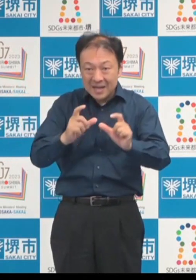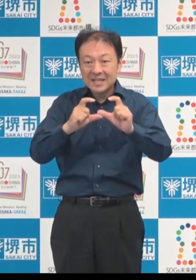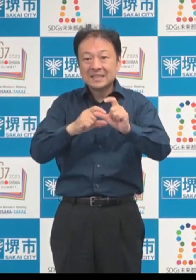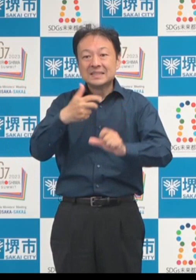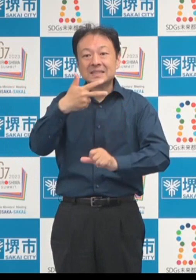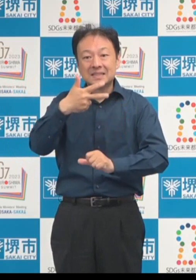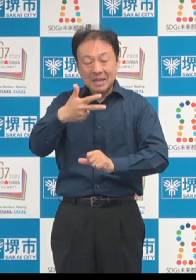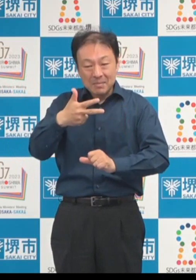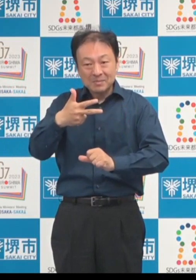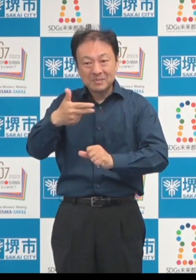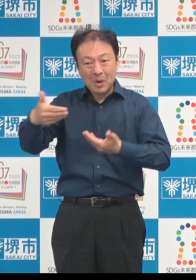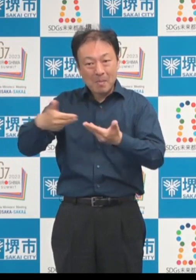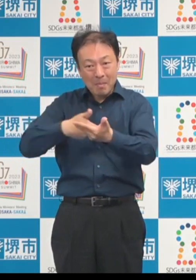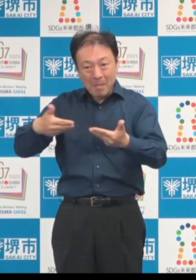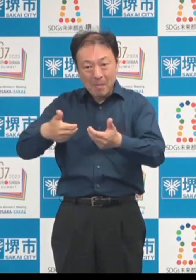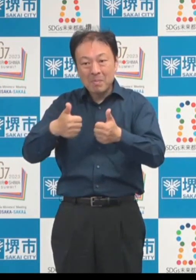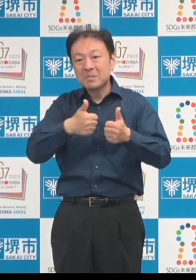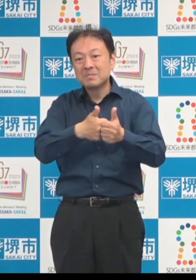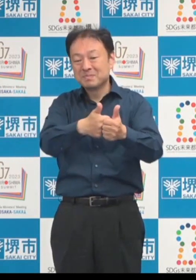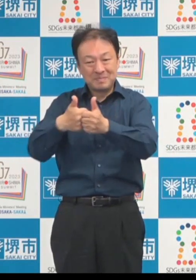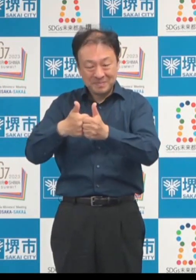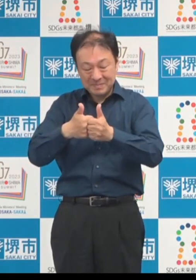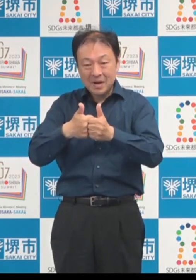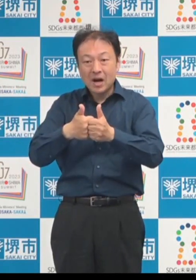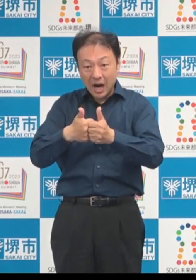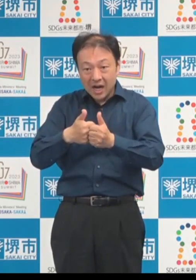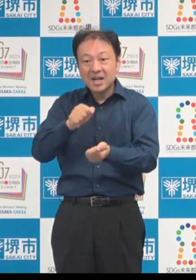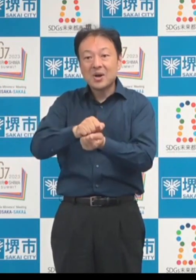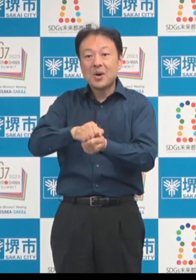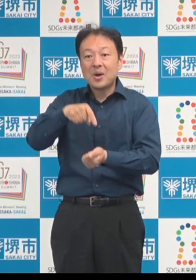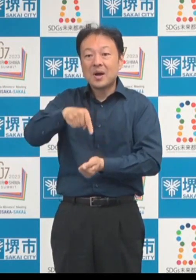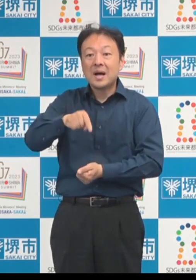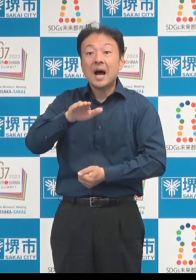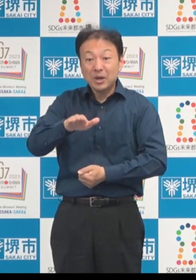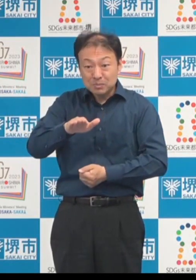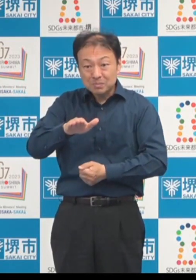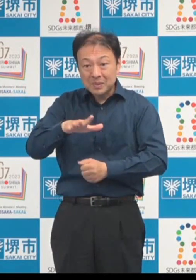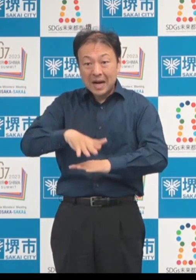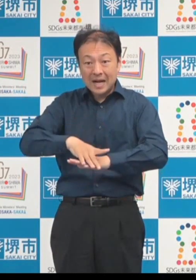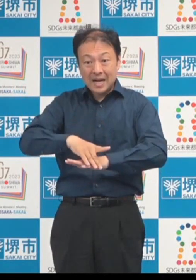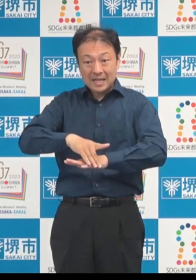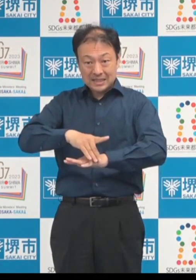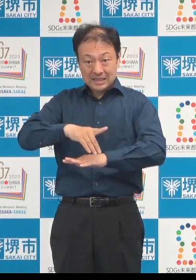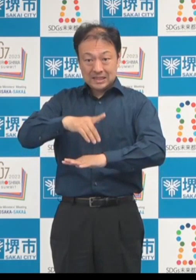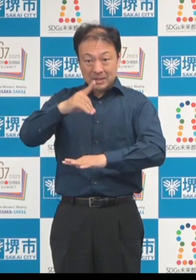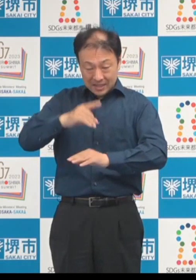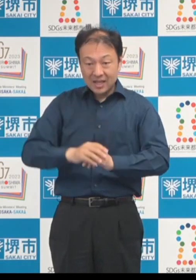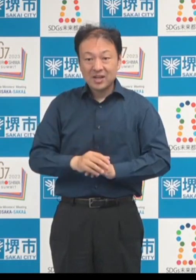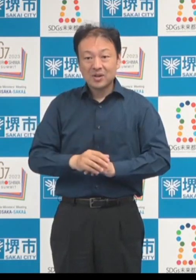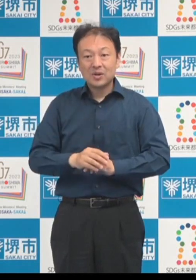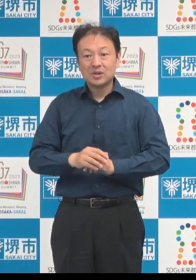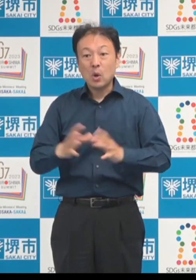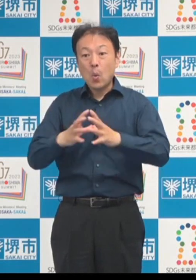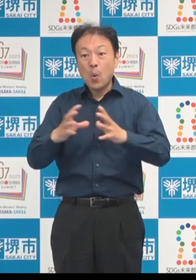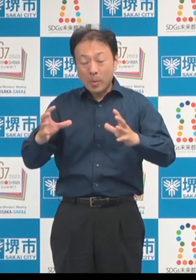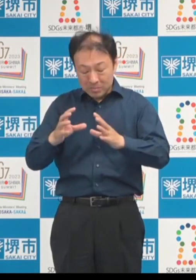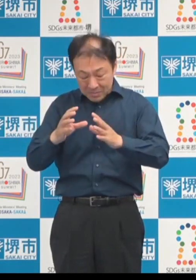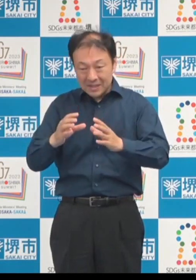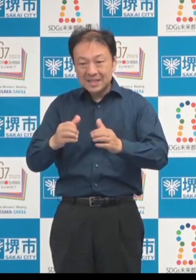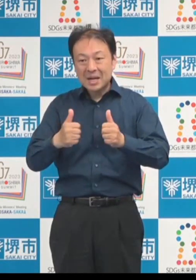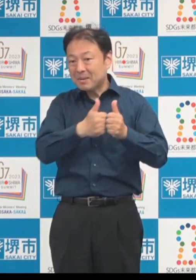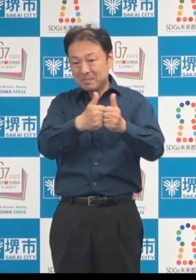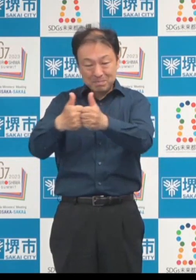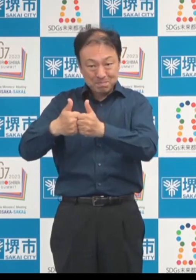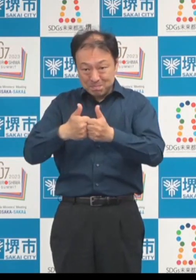貿易大臣会合堺で行われる初めての大臣会合でもあります